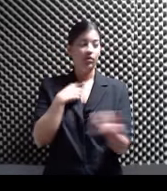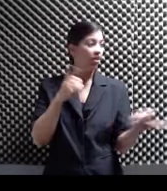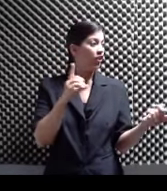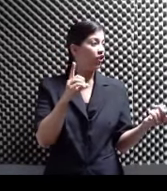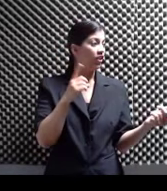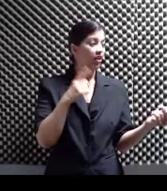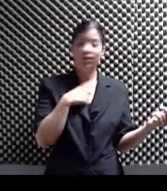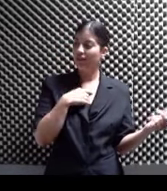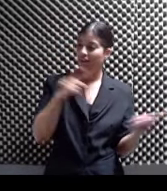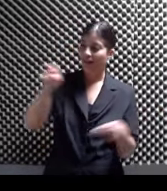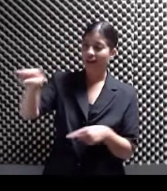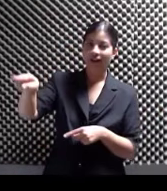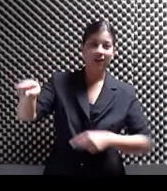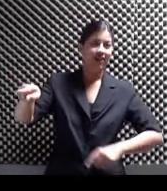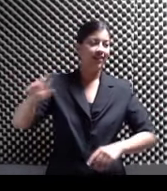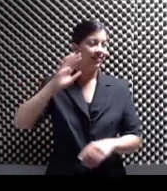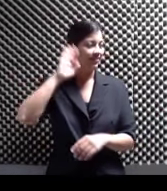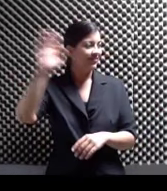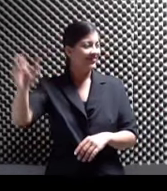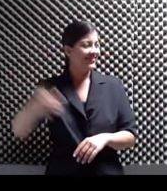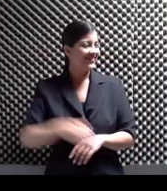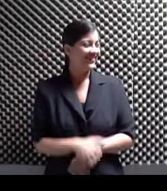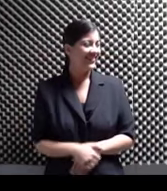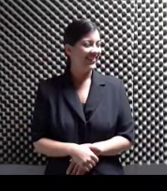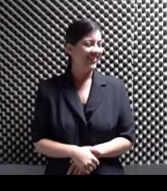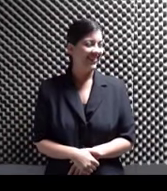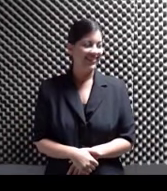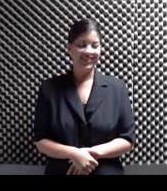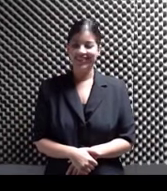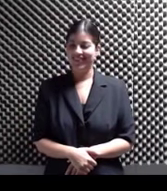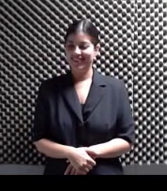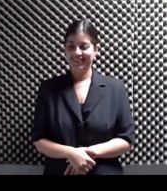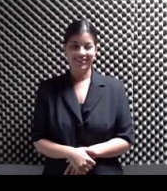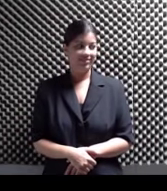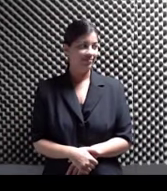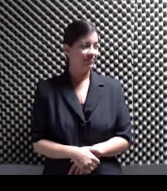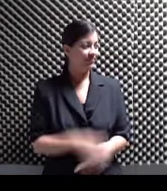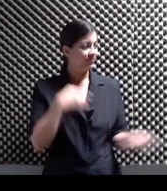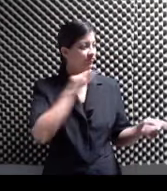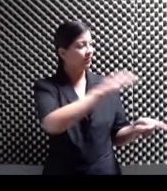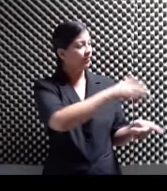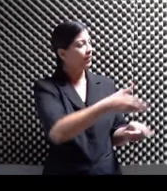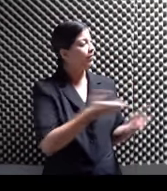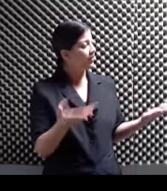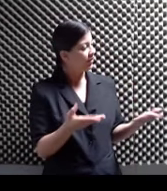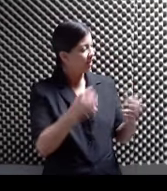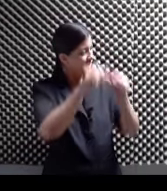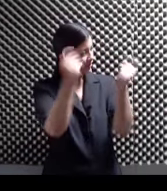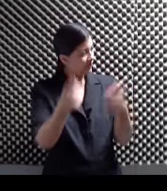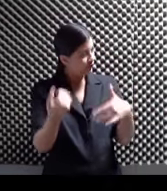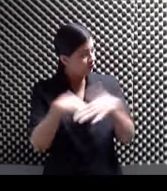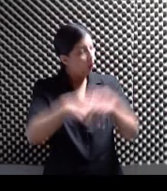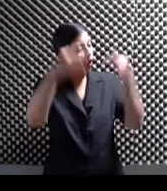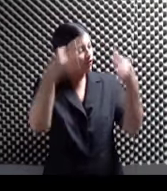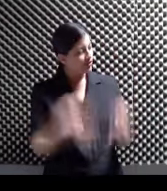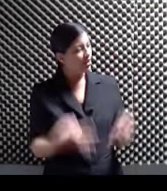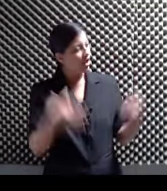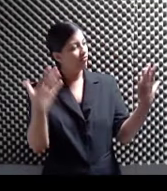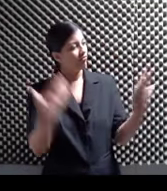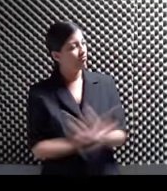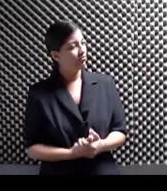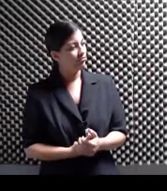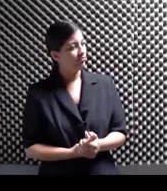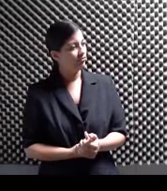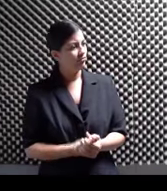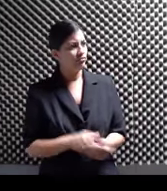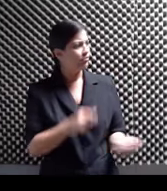en el mismo medio. Ahora. En el mismo medio. Yeah. Mira, bienvenido a Arte Fusión. Ay, oficialmente.